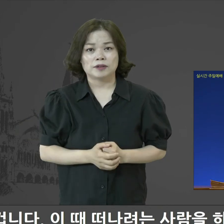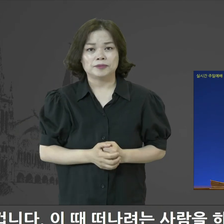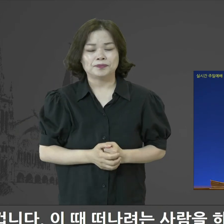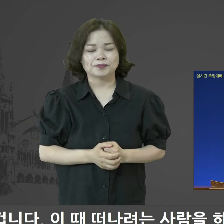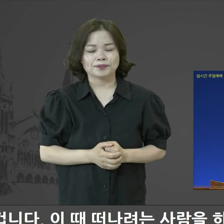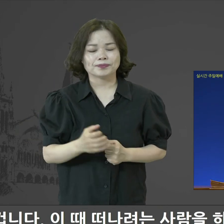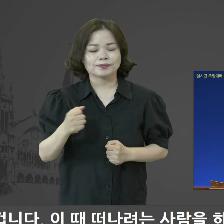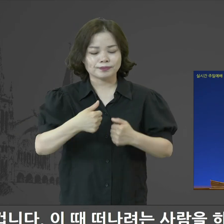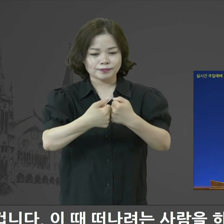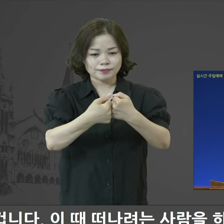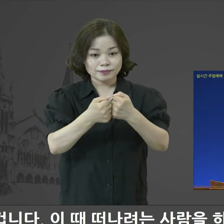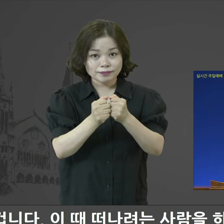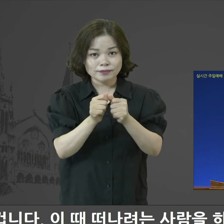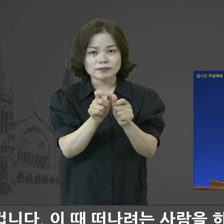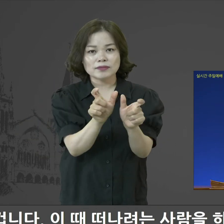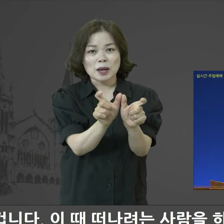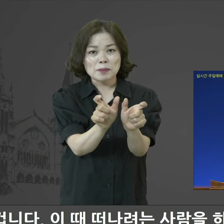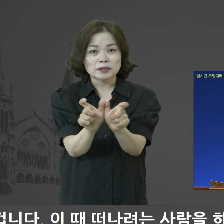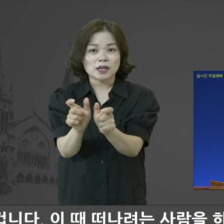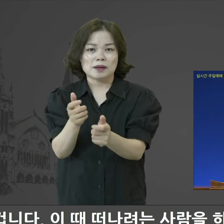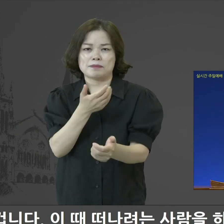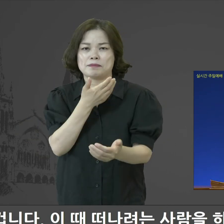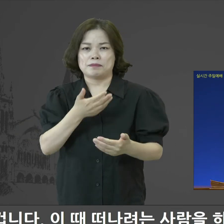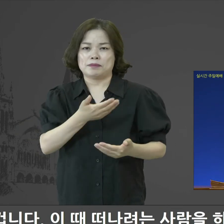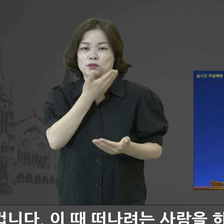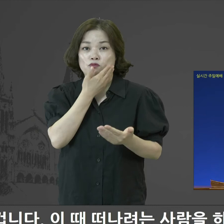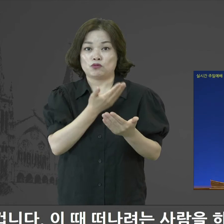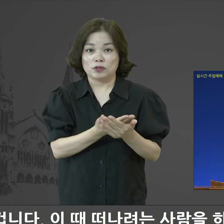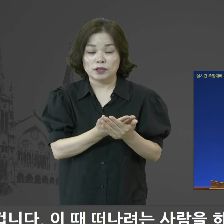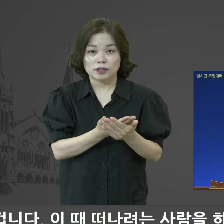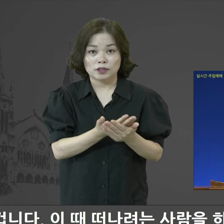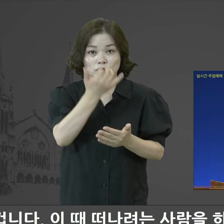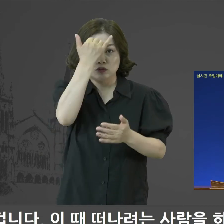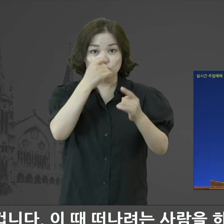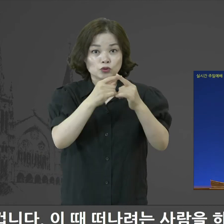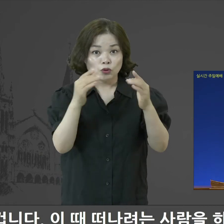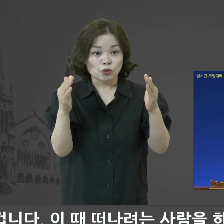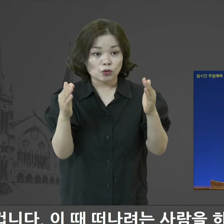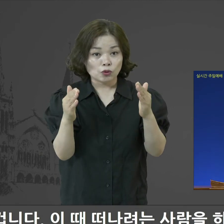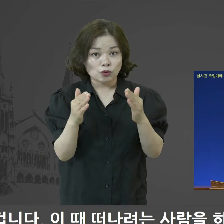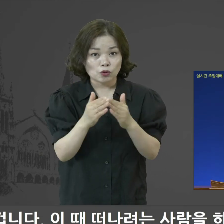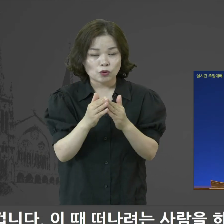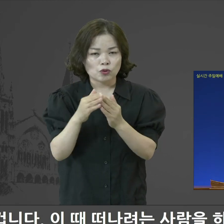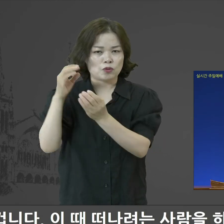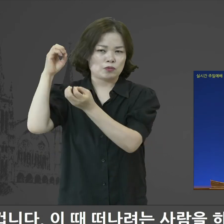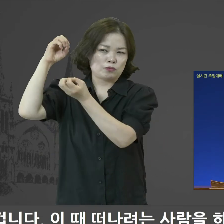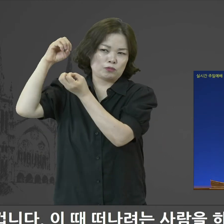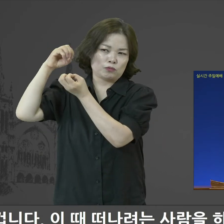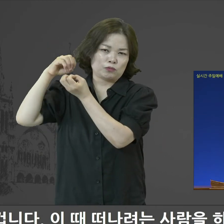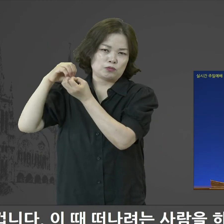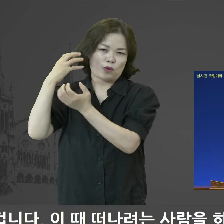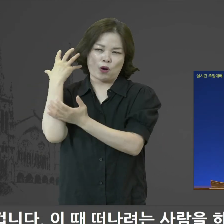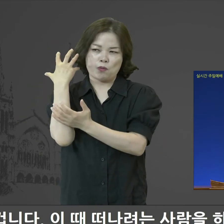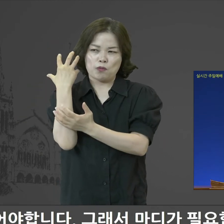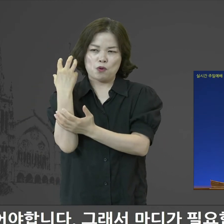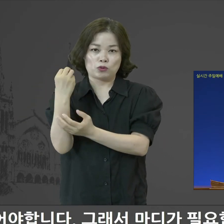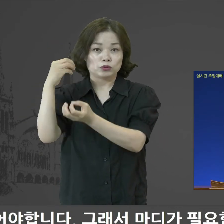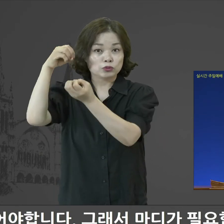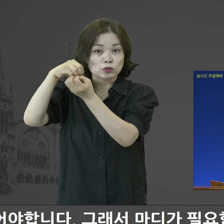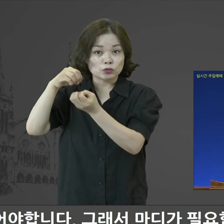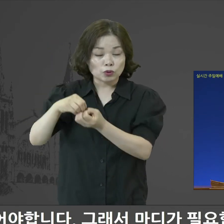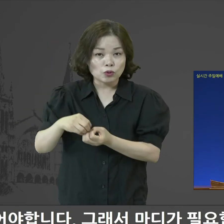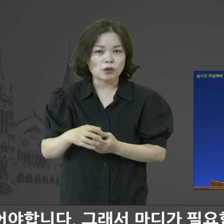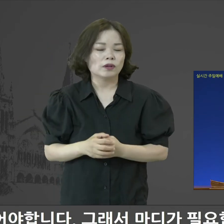마디가 필요한 겁니다. 여러분, 우리 충영교회 같은 이 보수 전통교회는요, 처음에